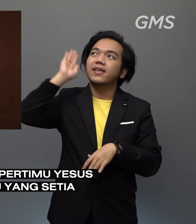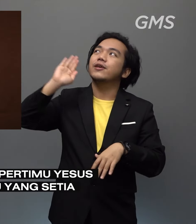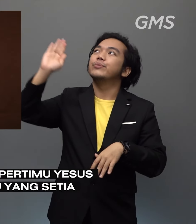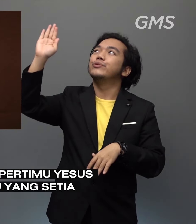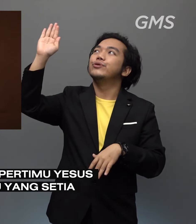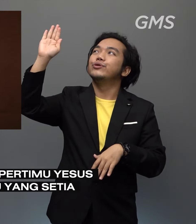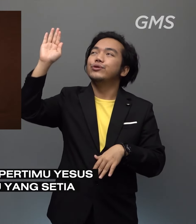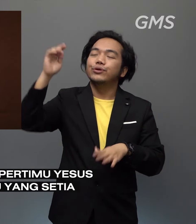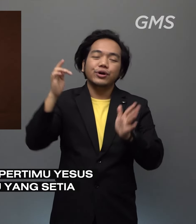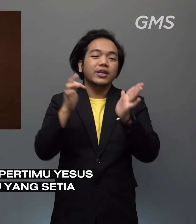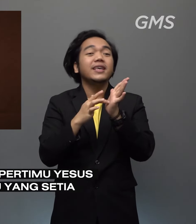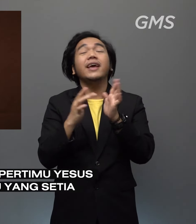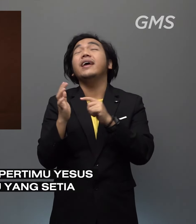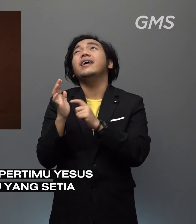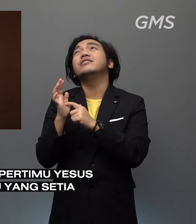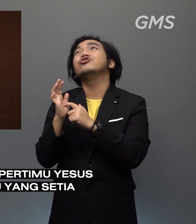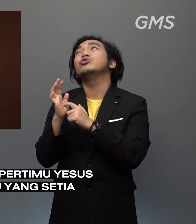sepertimu,